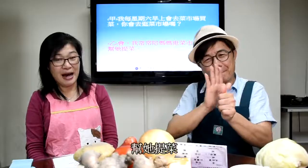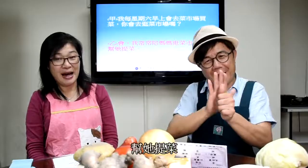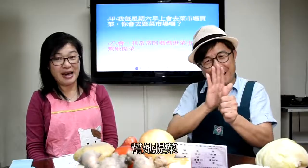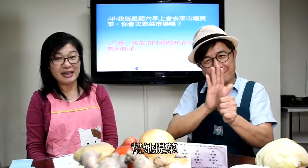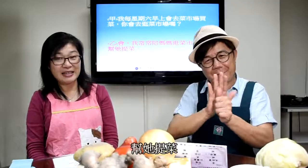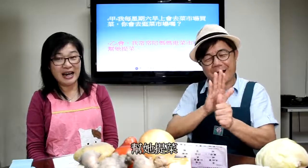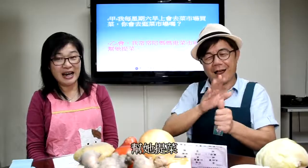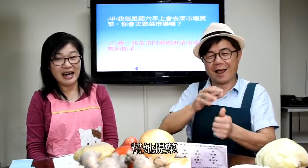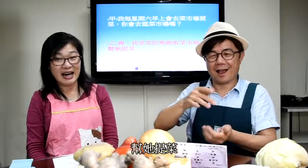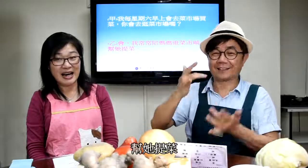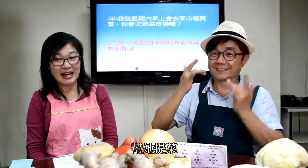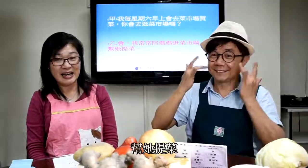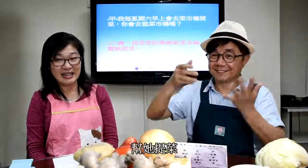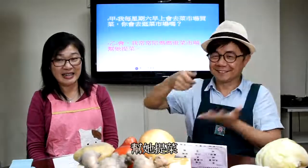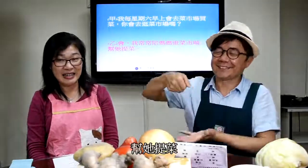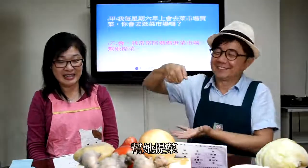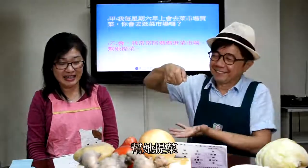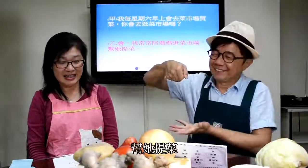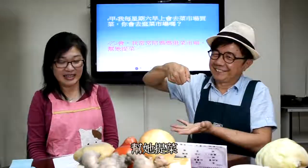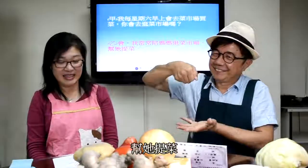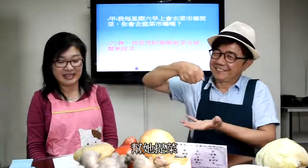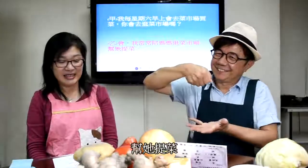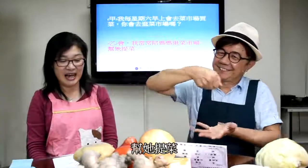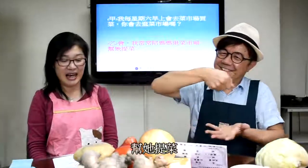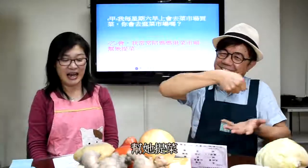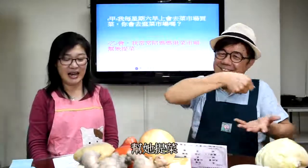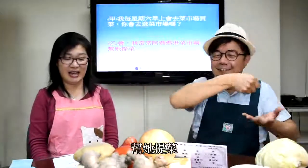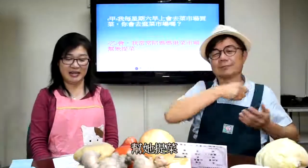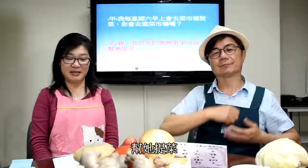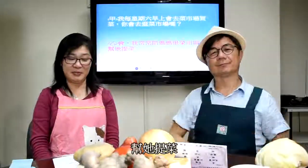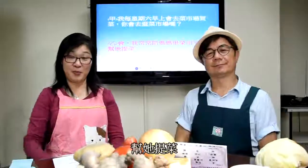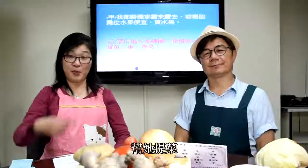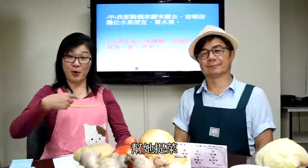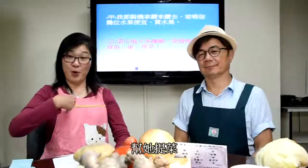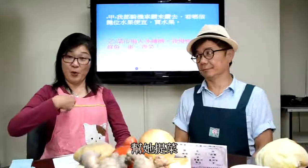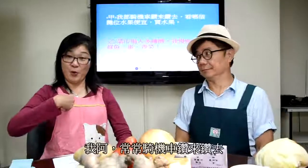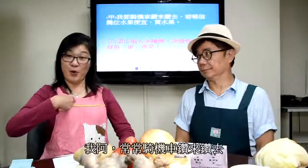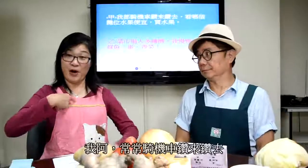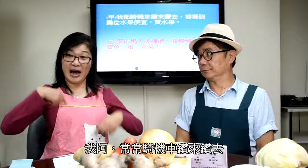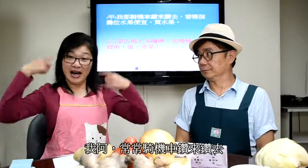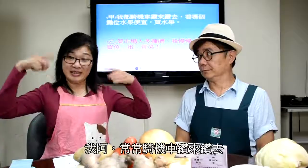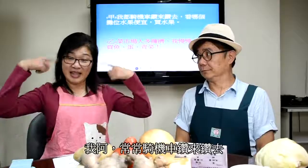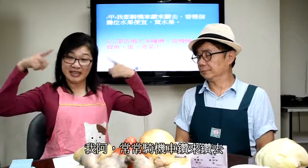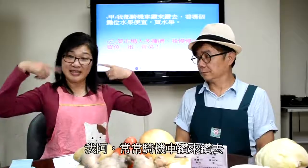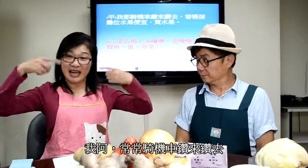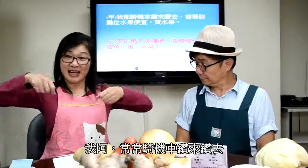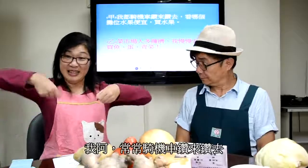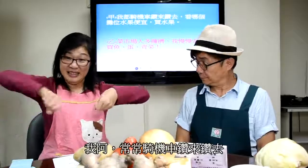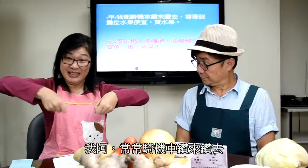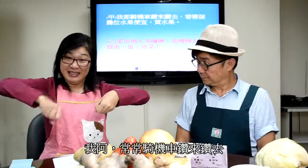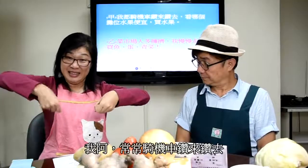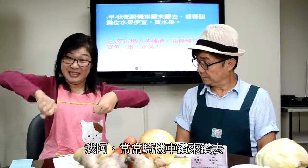帮她提菜。我常常骑机